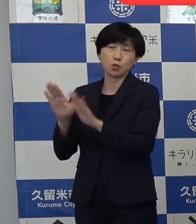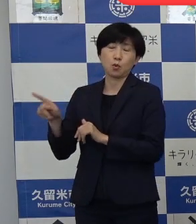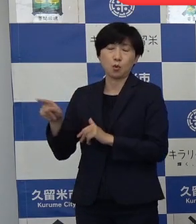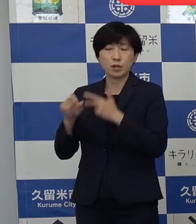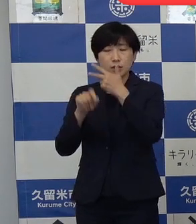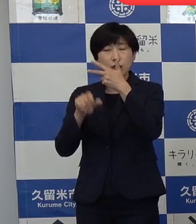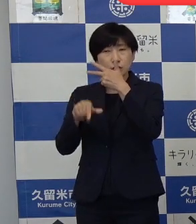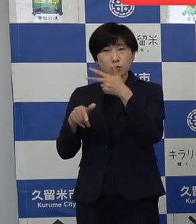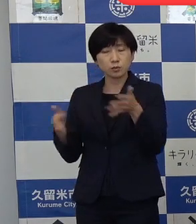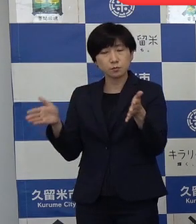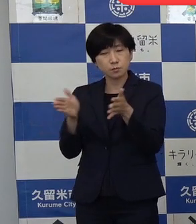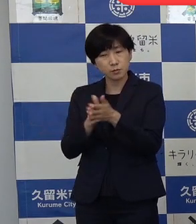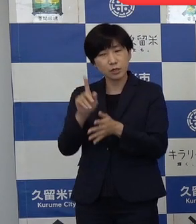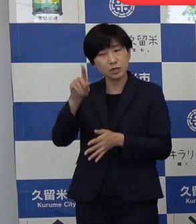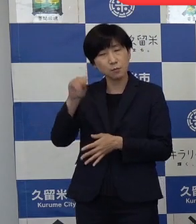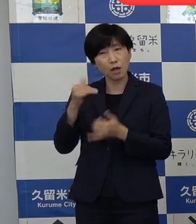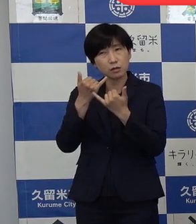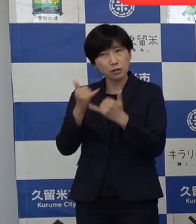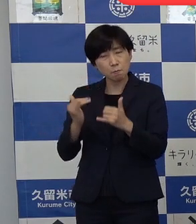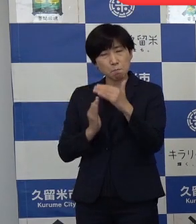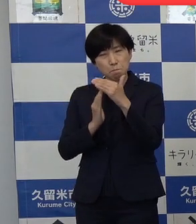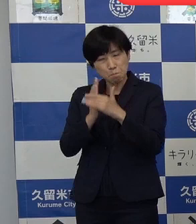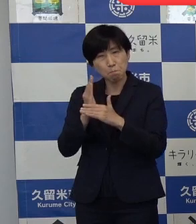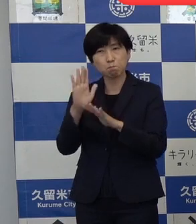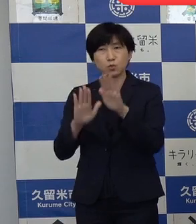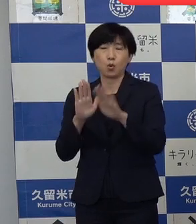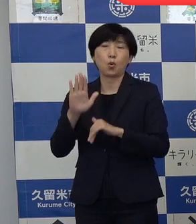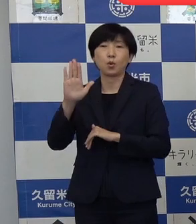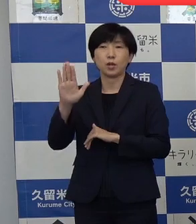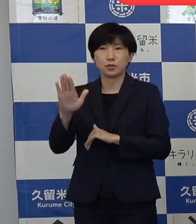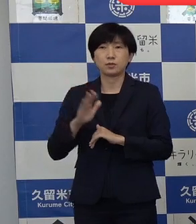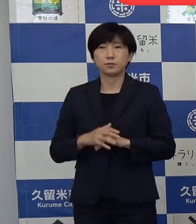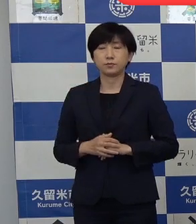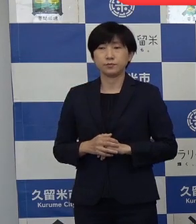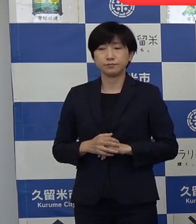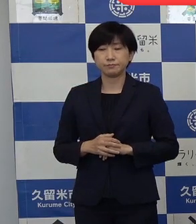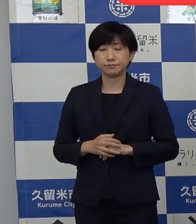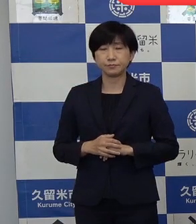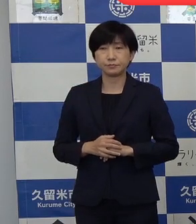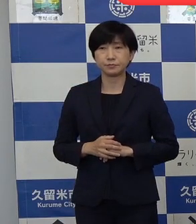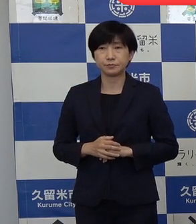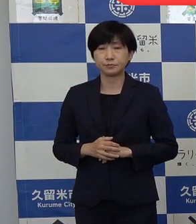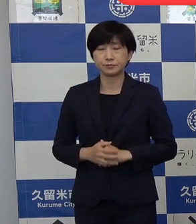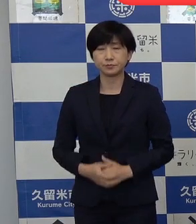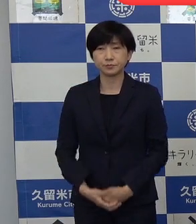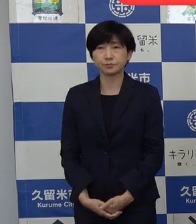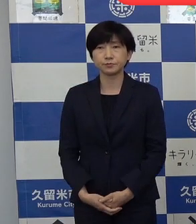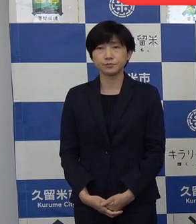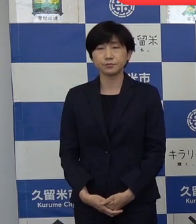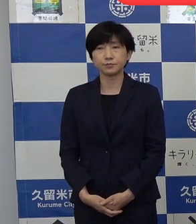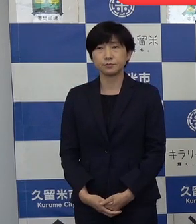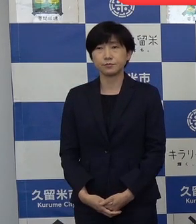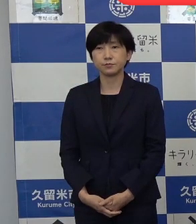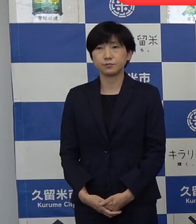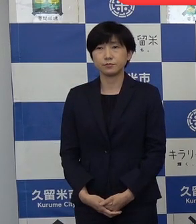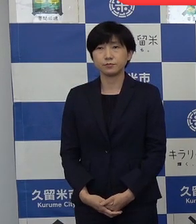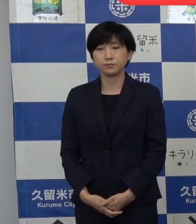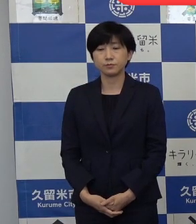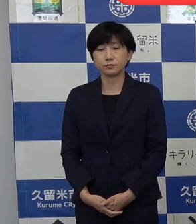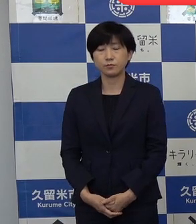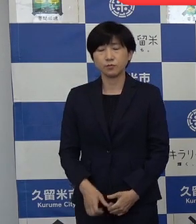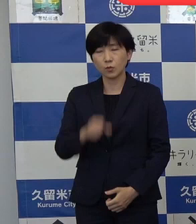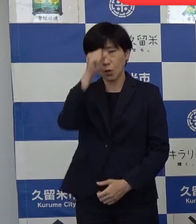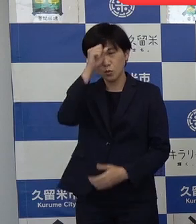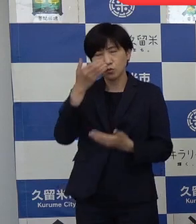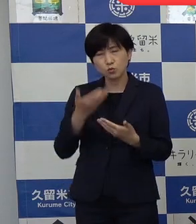だけで1万人を超えるという状況のかなりのハイペースになっております。重症者